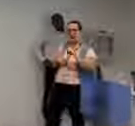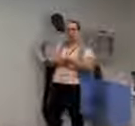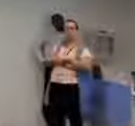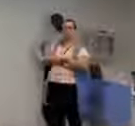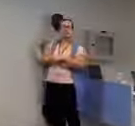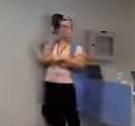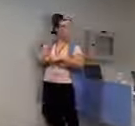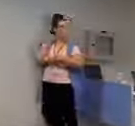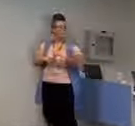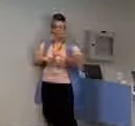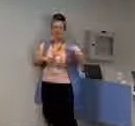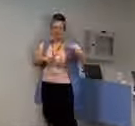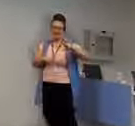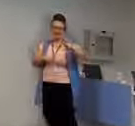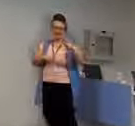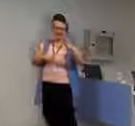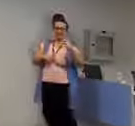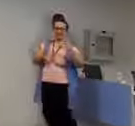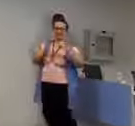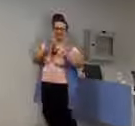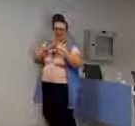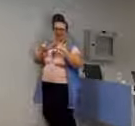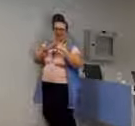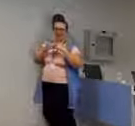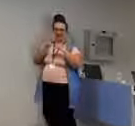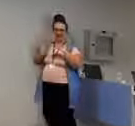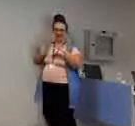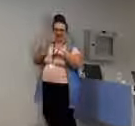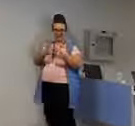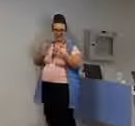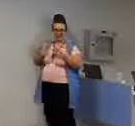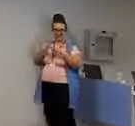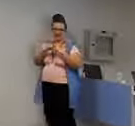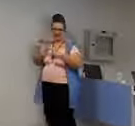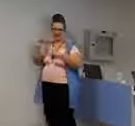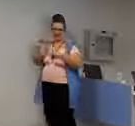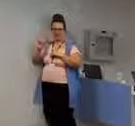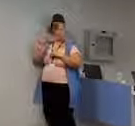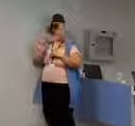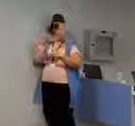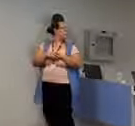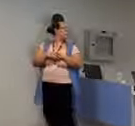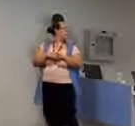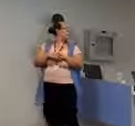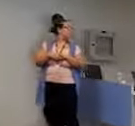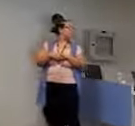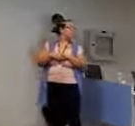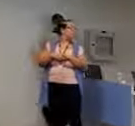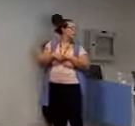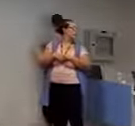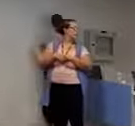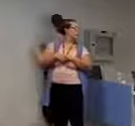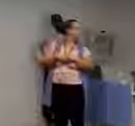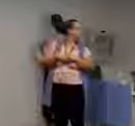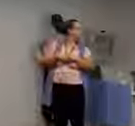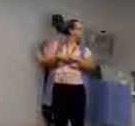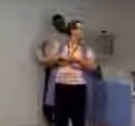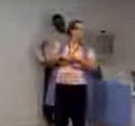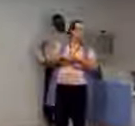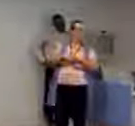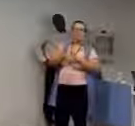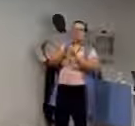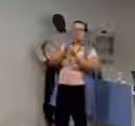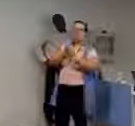computador. Né? Depois, CAI é Engineering, Computer Assisted Engineering, ou